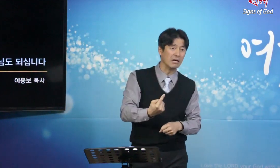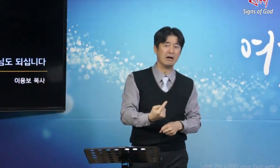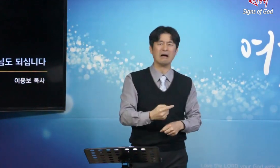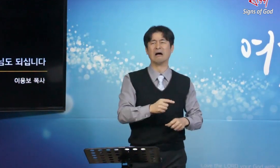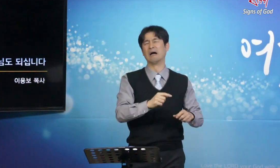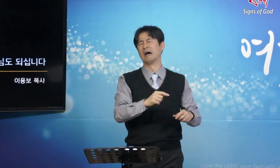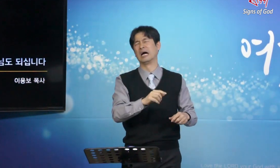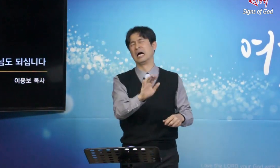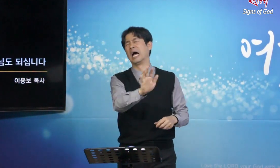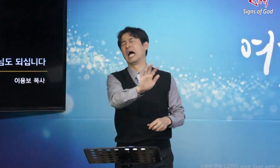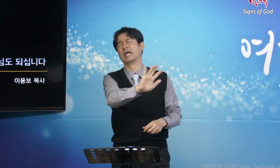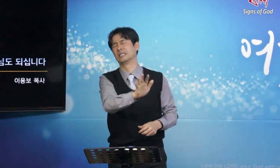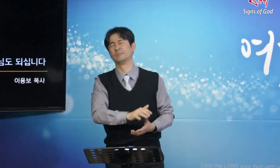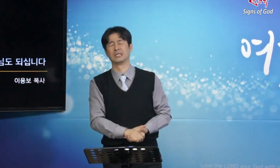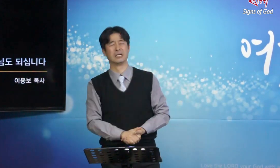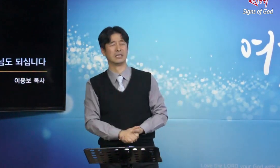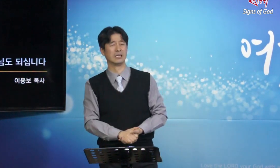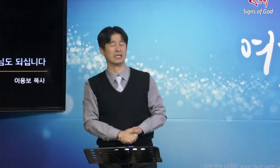의롭다라고 생각합니다. 아닙니다.